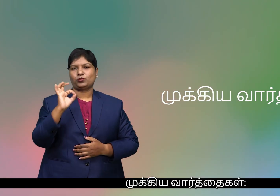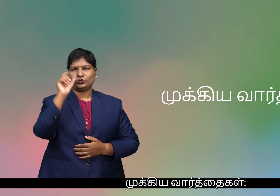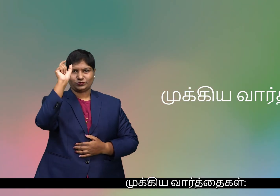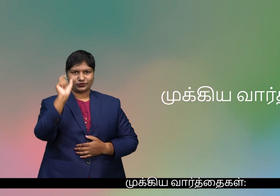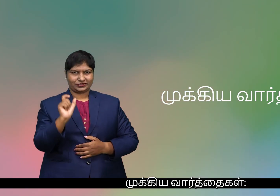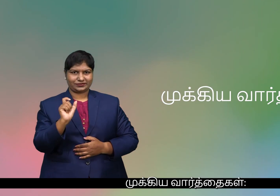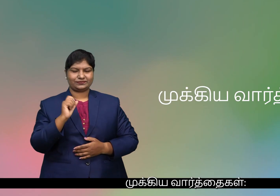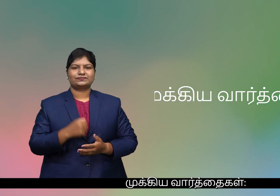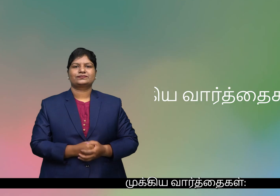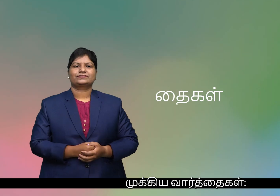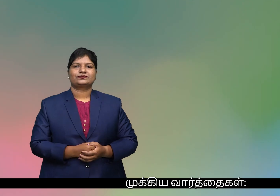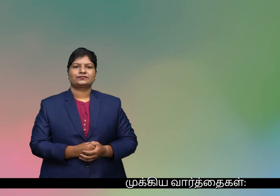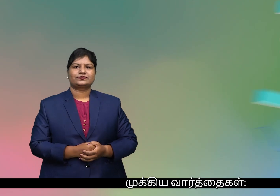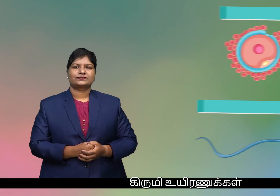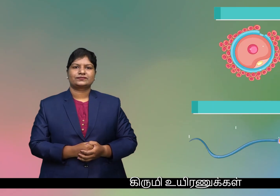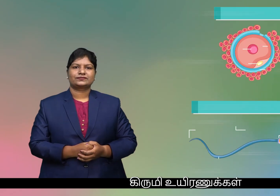முக்கிய வார்த்தைகள்: